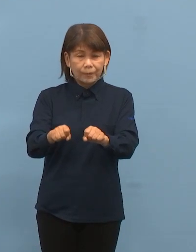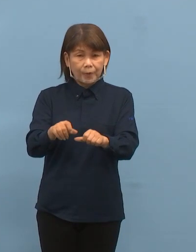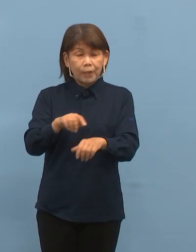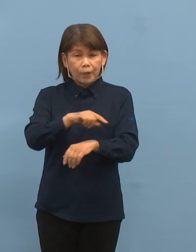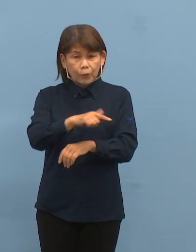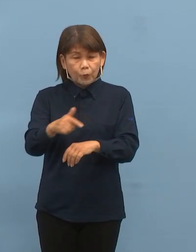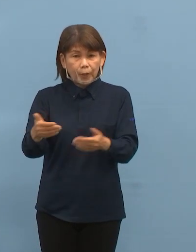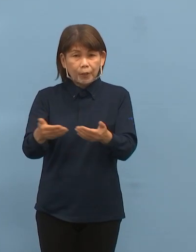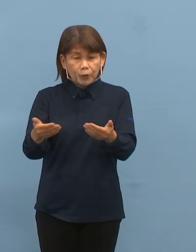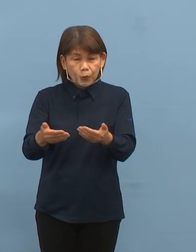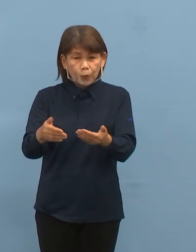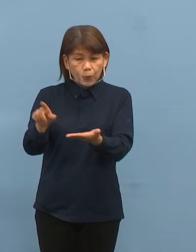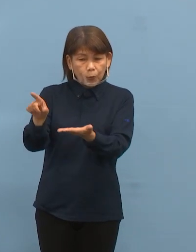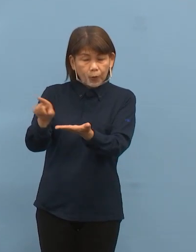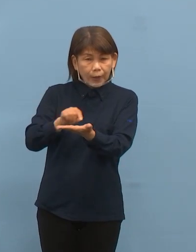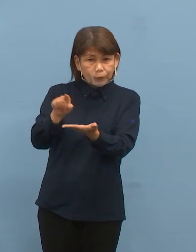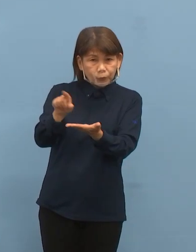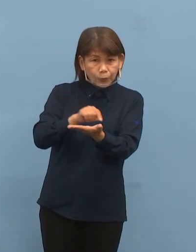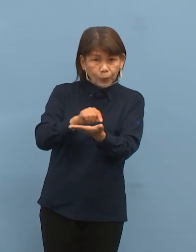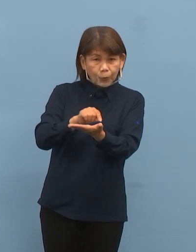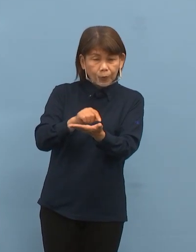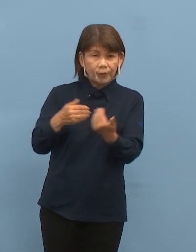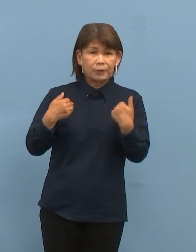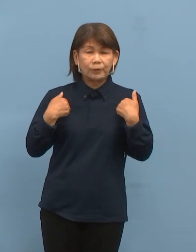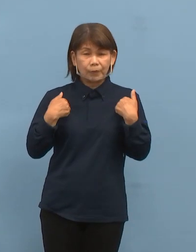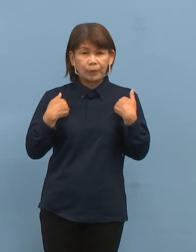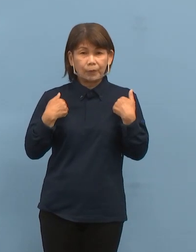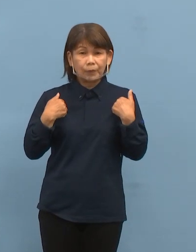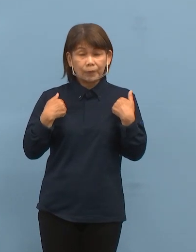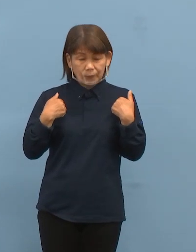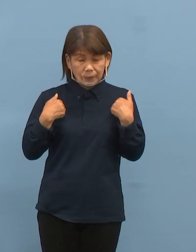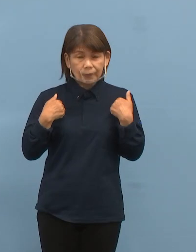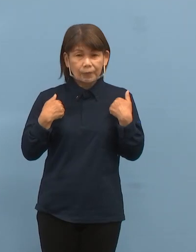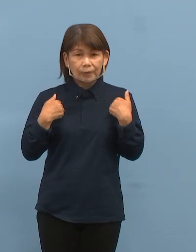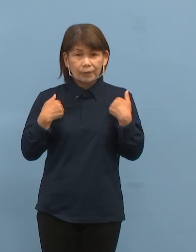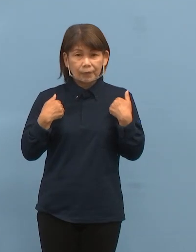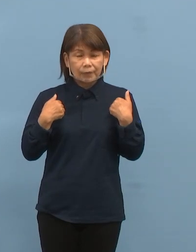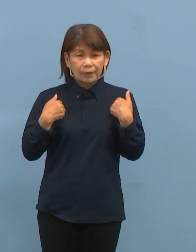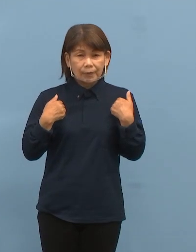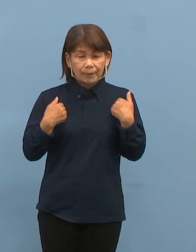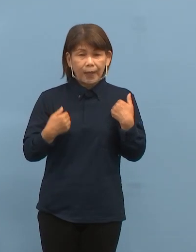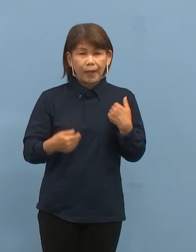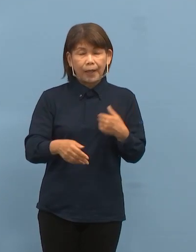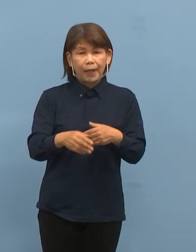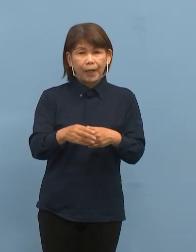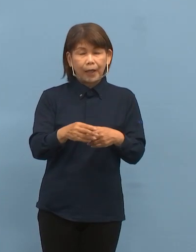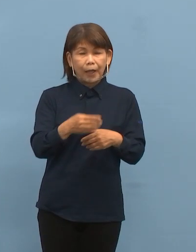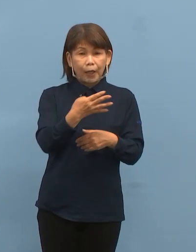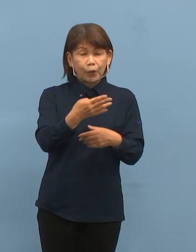くちゃいけないと、活用していかなきゃいけないと、そういう中でやはりその政権与党である